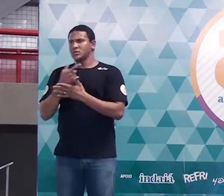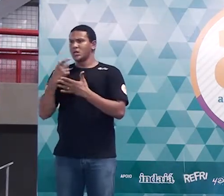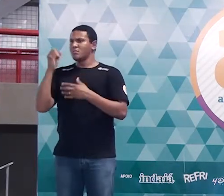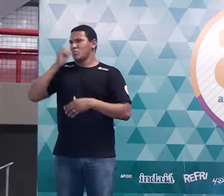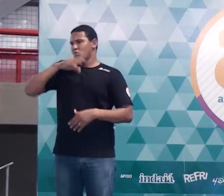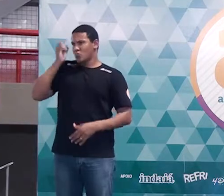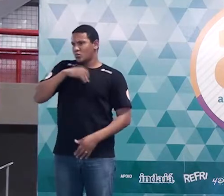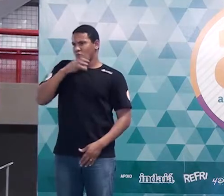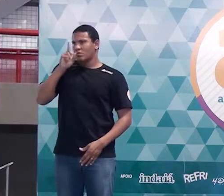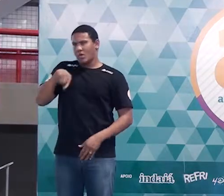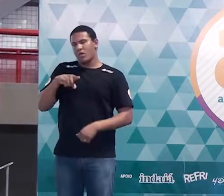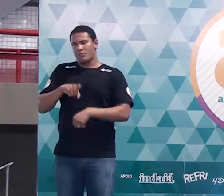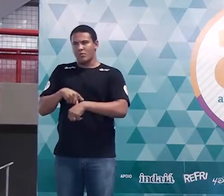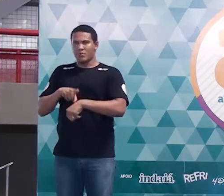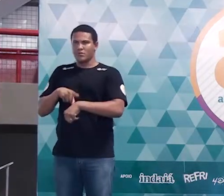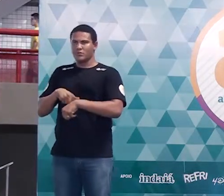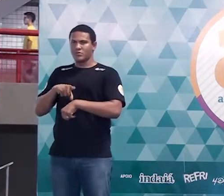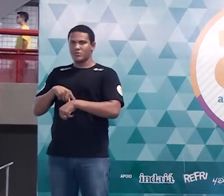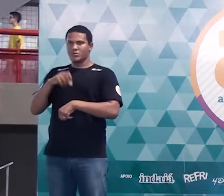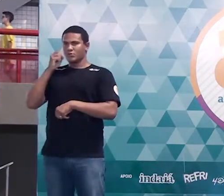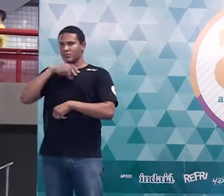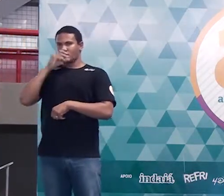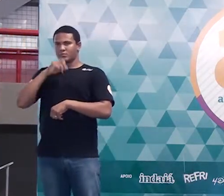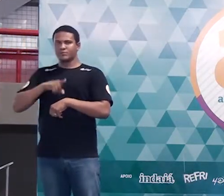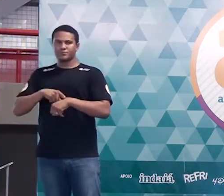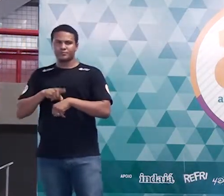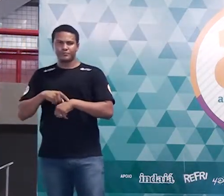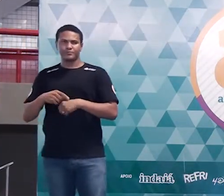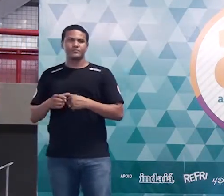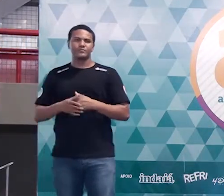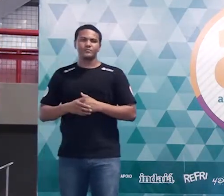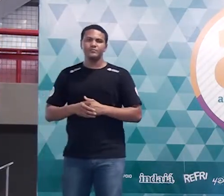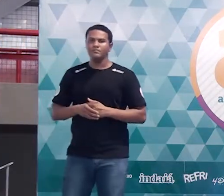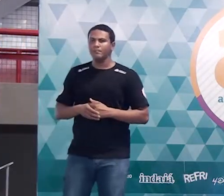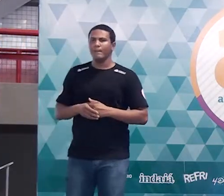ser situacional. Bom, a